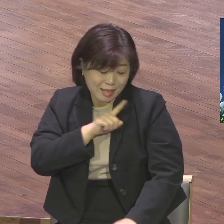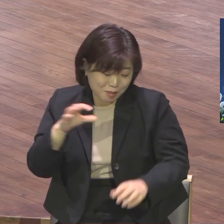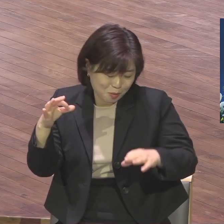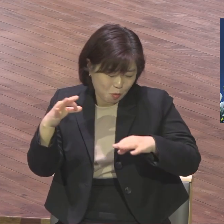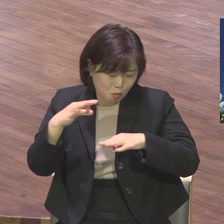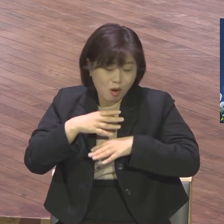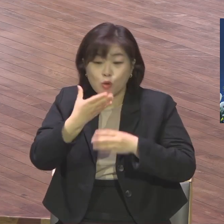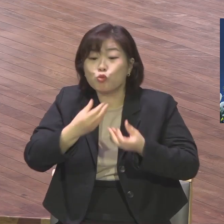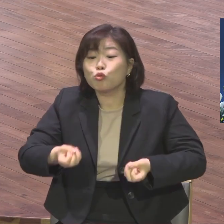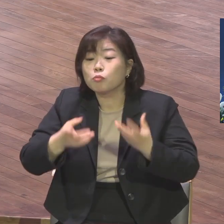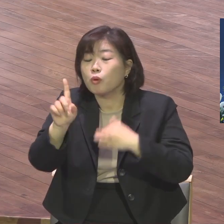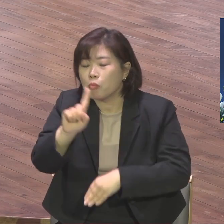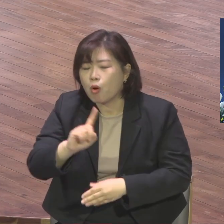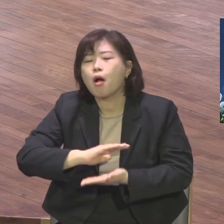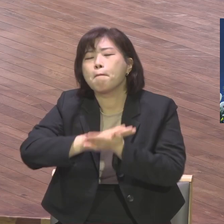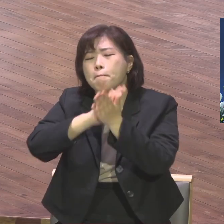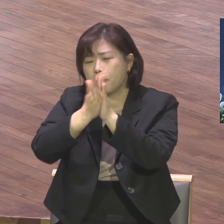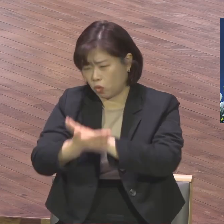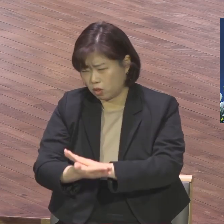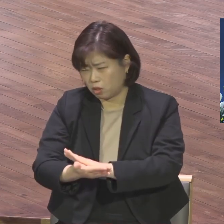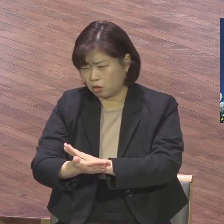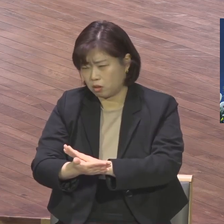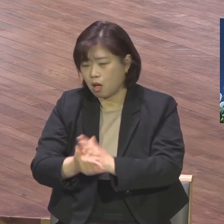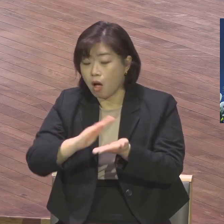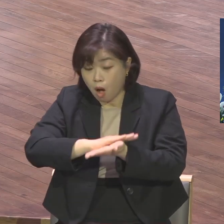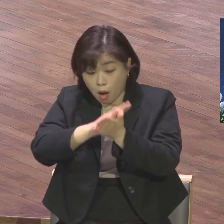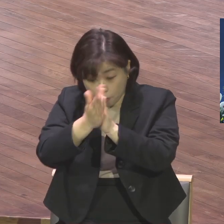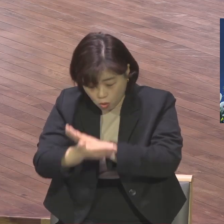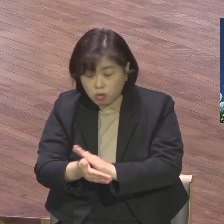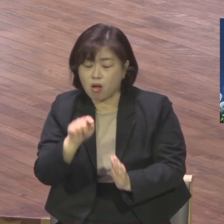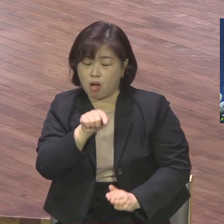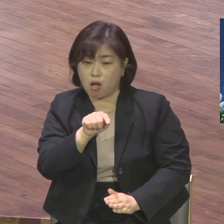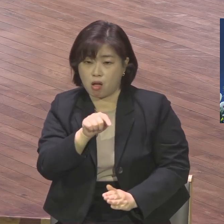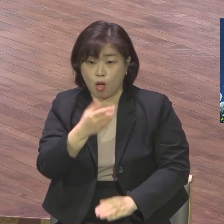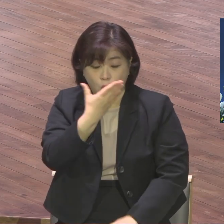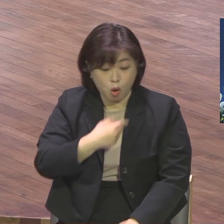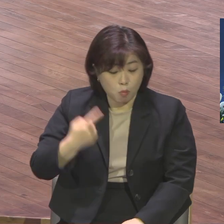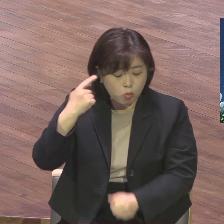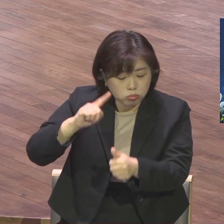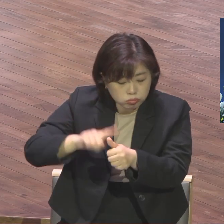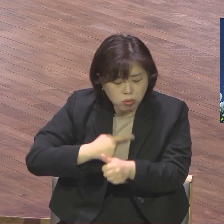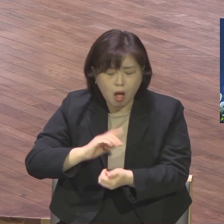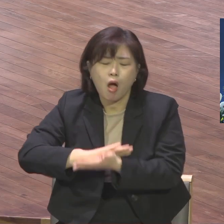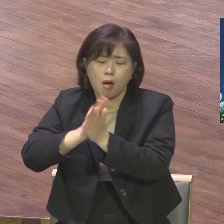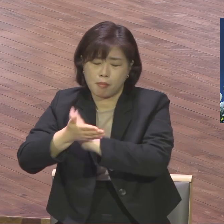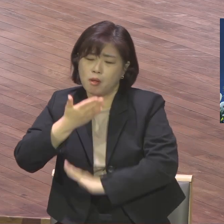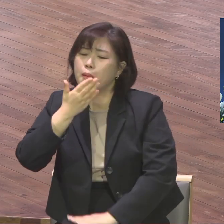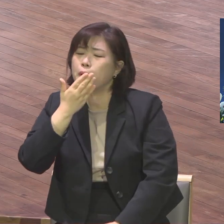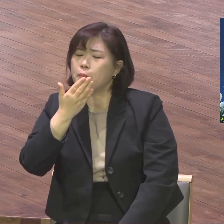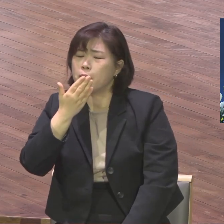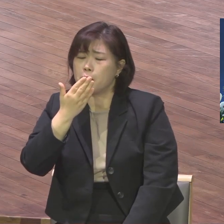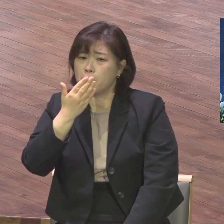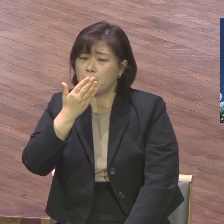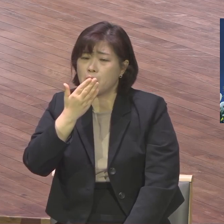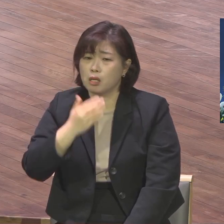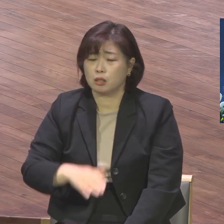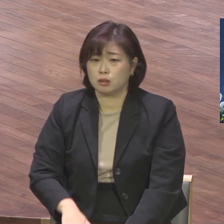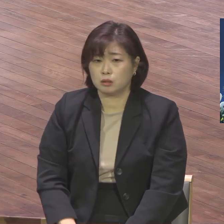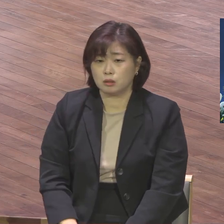변화의 축복. 복음은요 변화를 약속하고 있습니다. 변화를